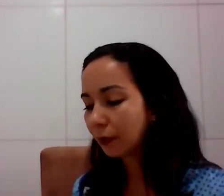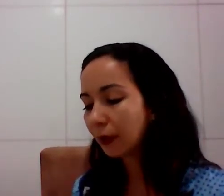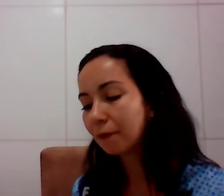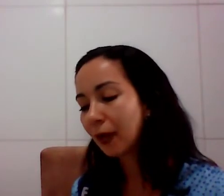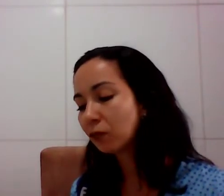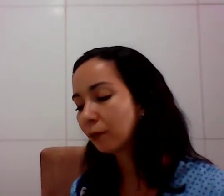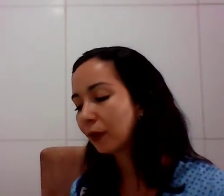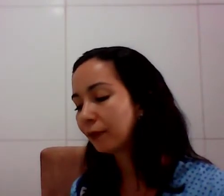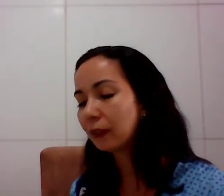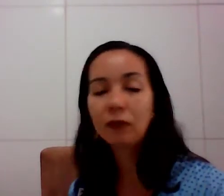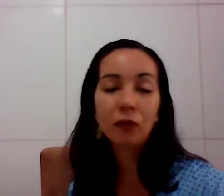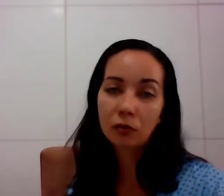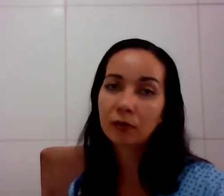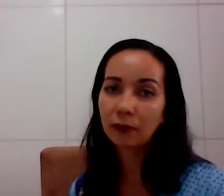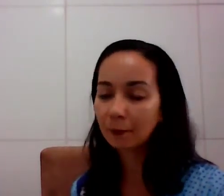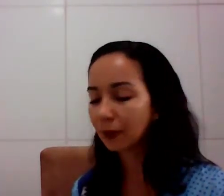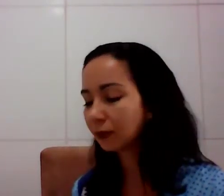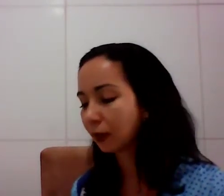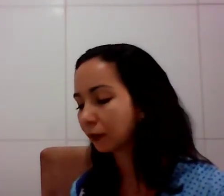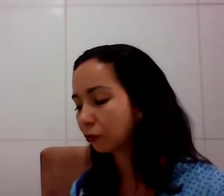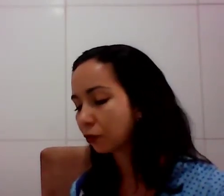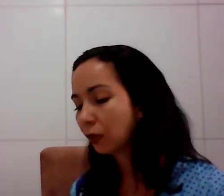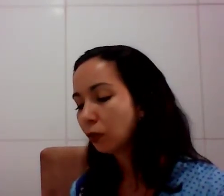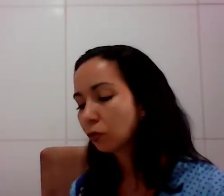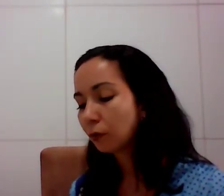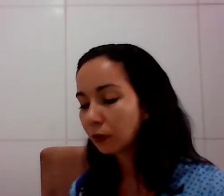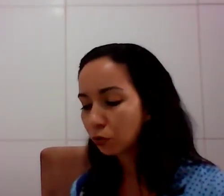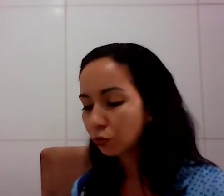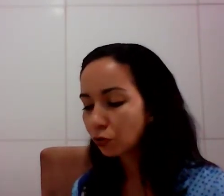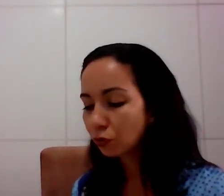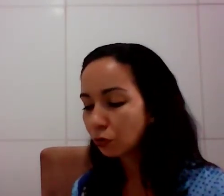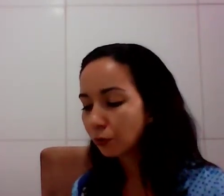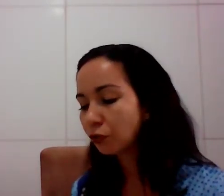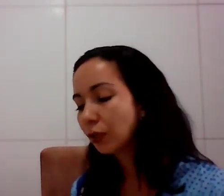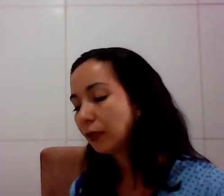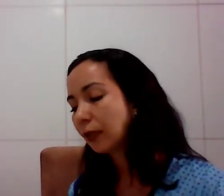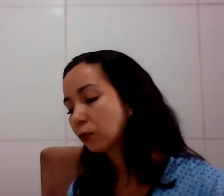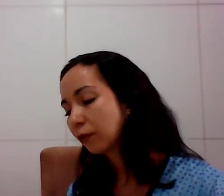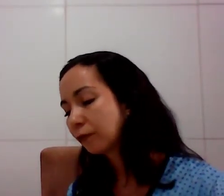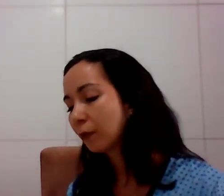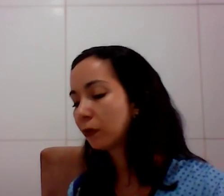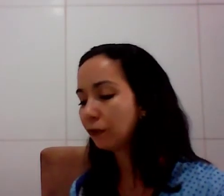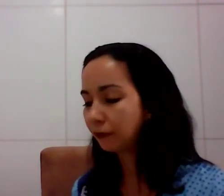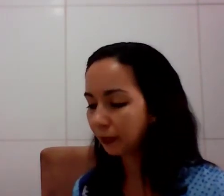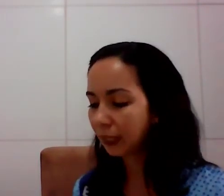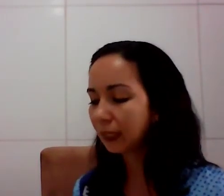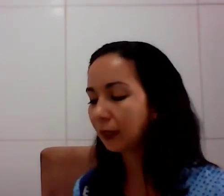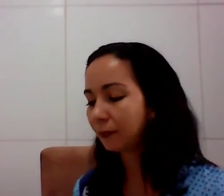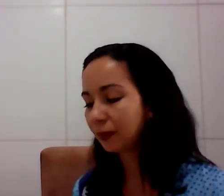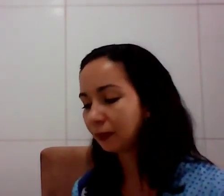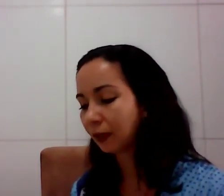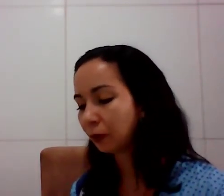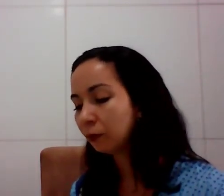saber mais sobre a vida de nossos antepassados, sobre seus costumes e a sua forma de ver e representar o